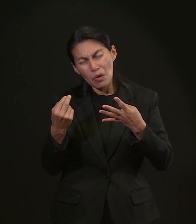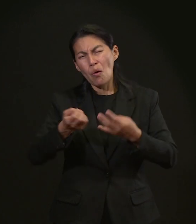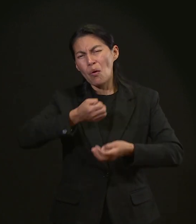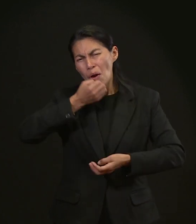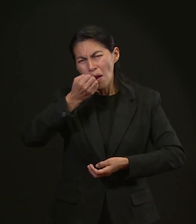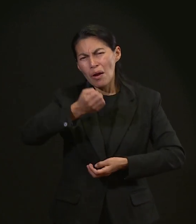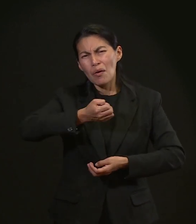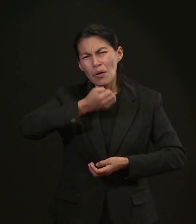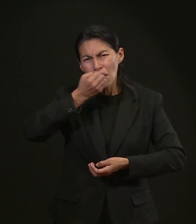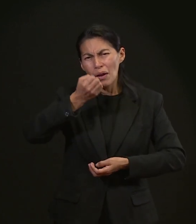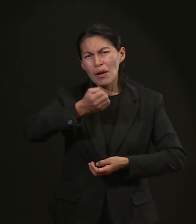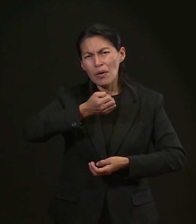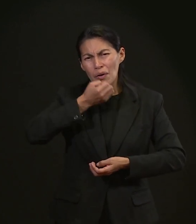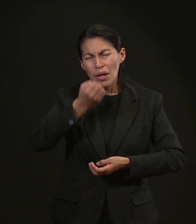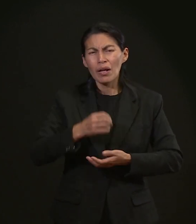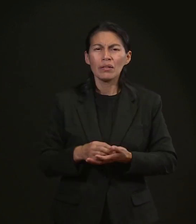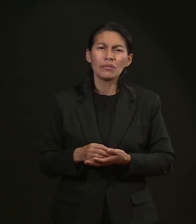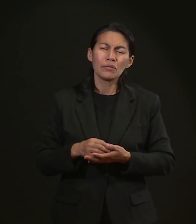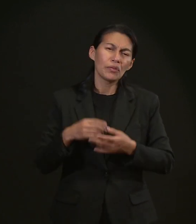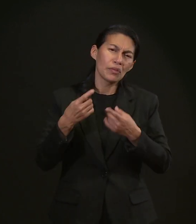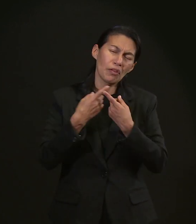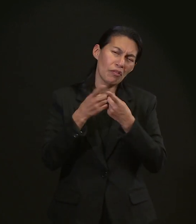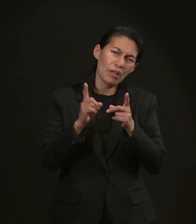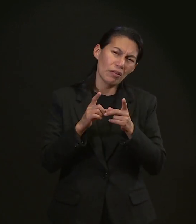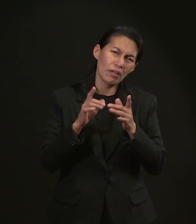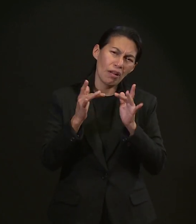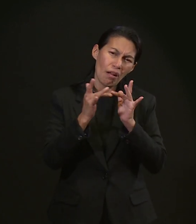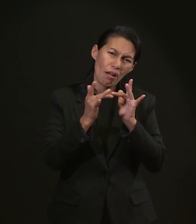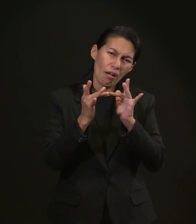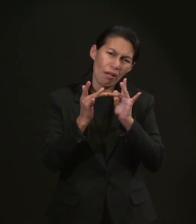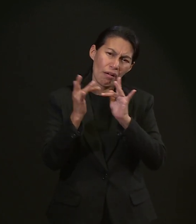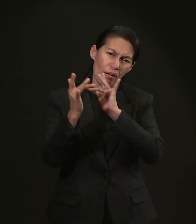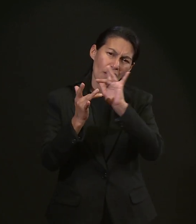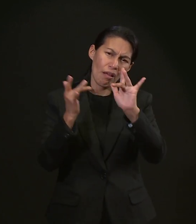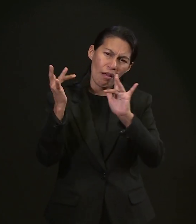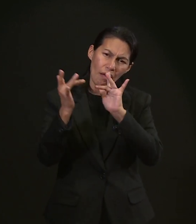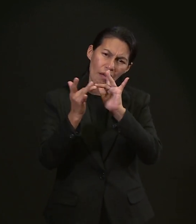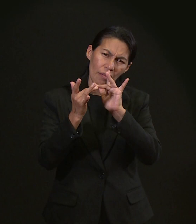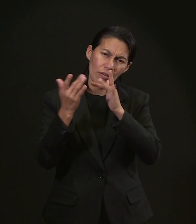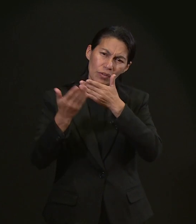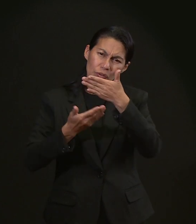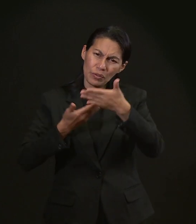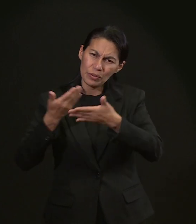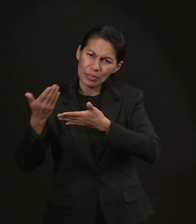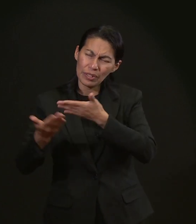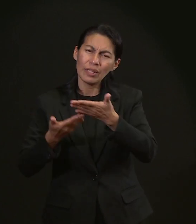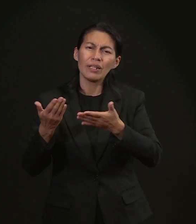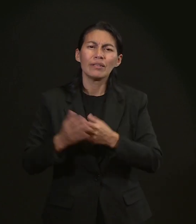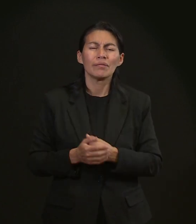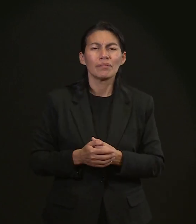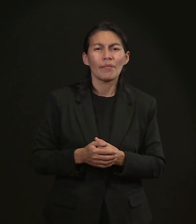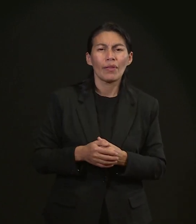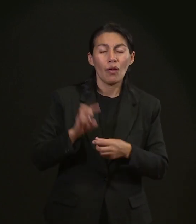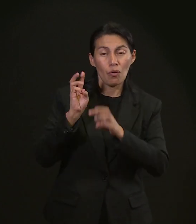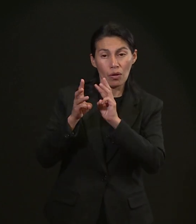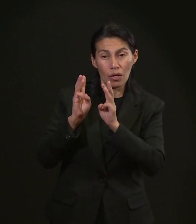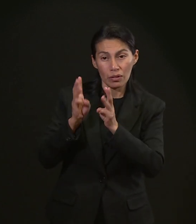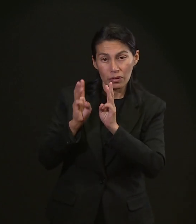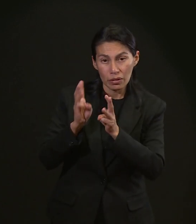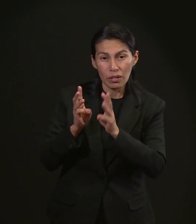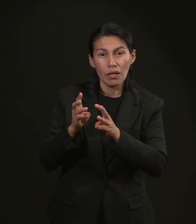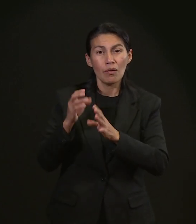puedes unirte con nosotros y sentirás que la bondad de dios va a través de ti